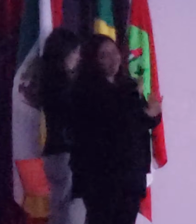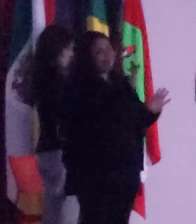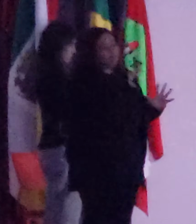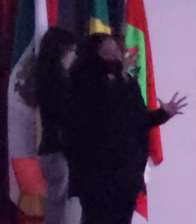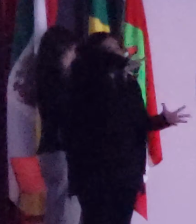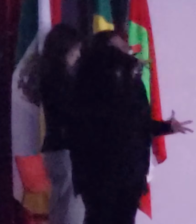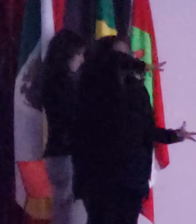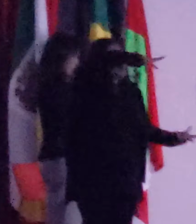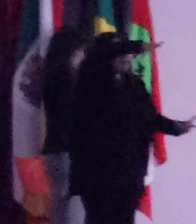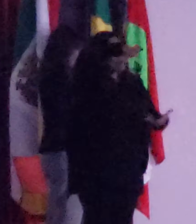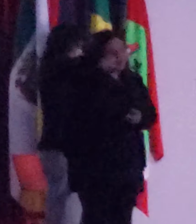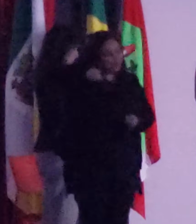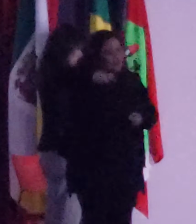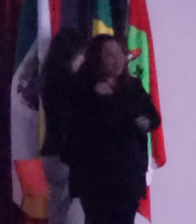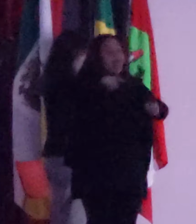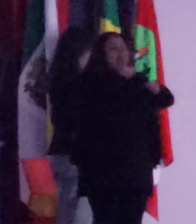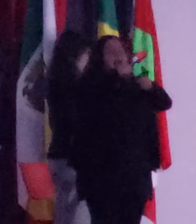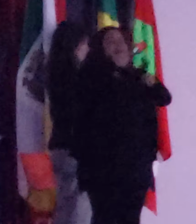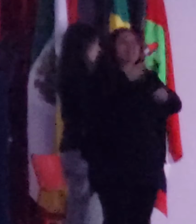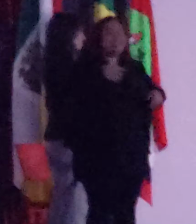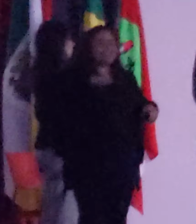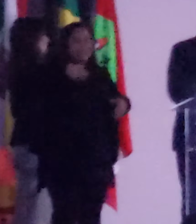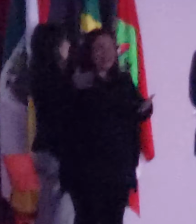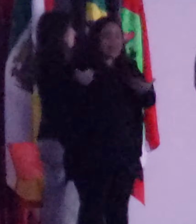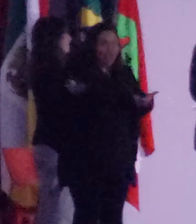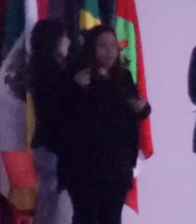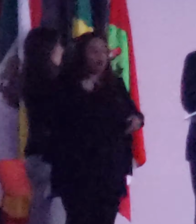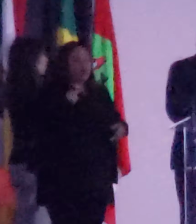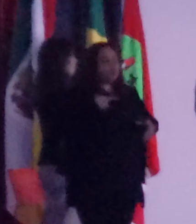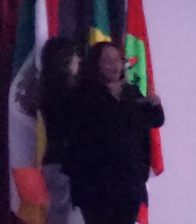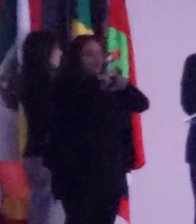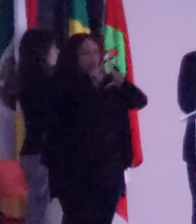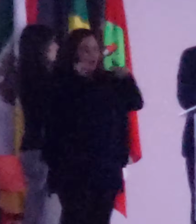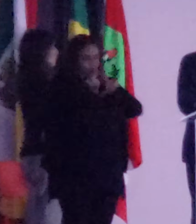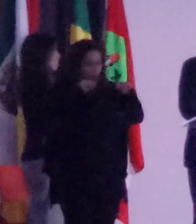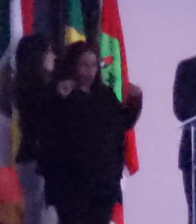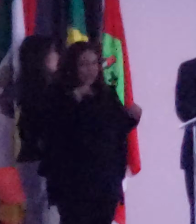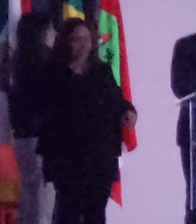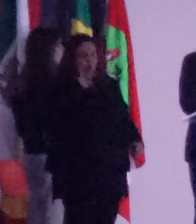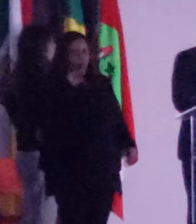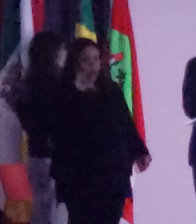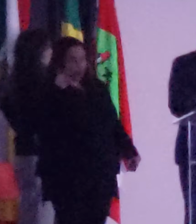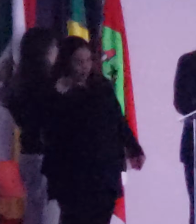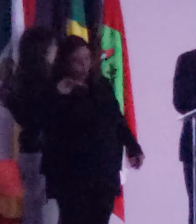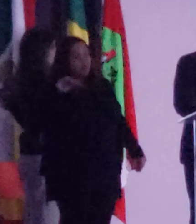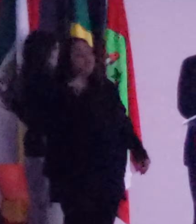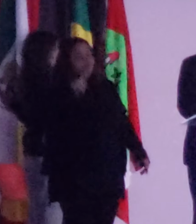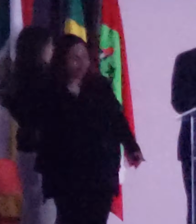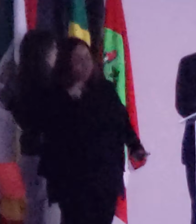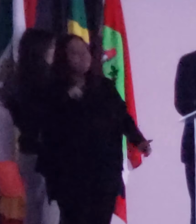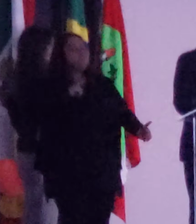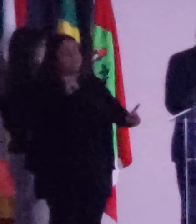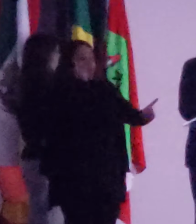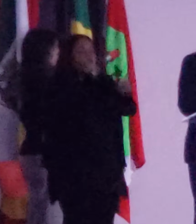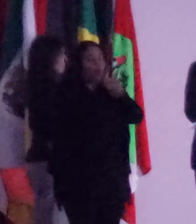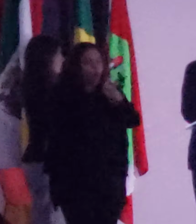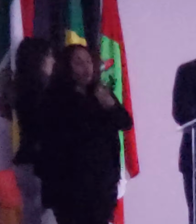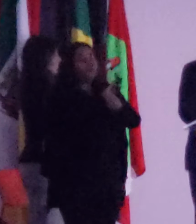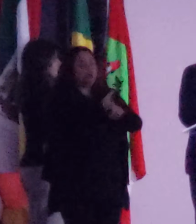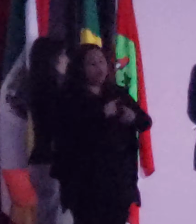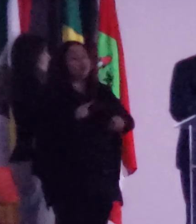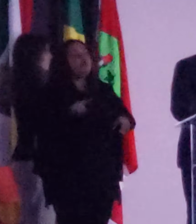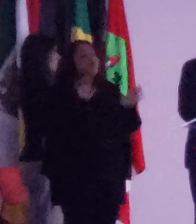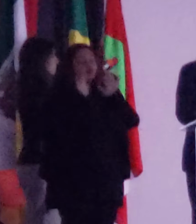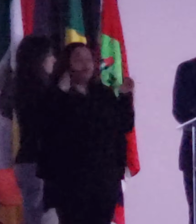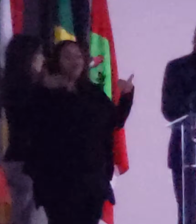em Kyoto a conferência do ICOM, onde será apresentado esse caso do Museu Nacional com